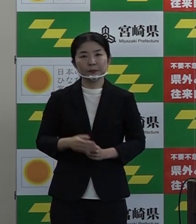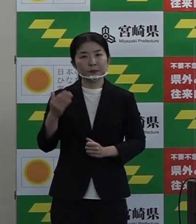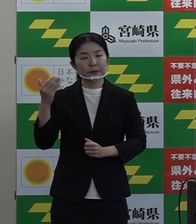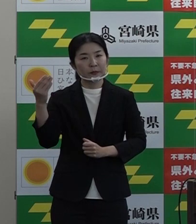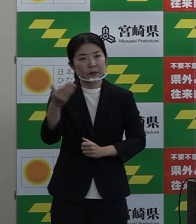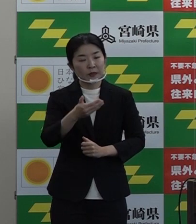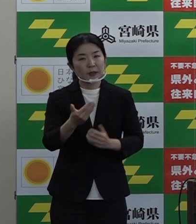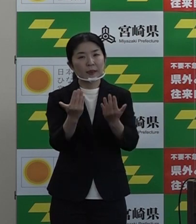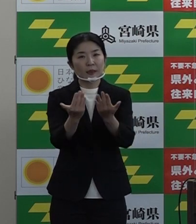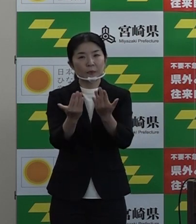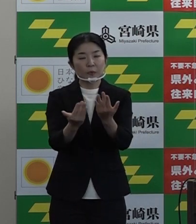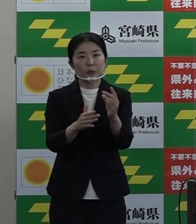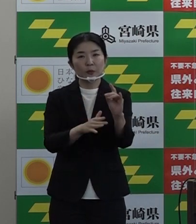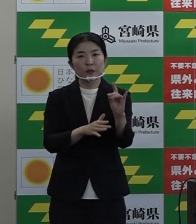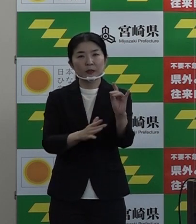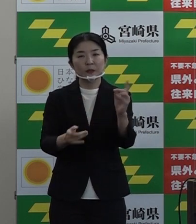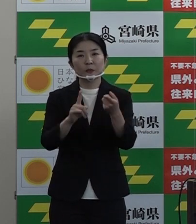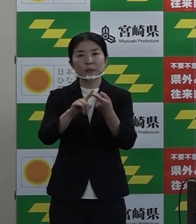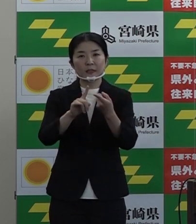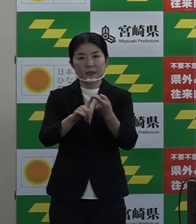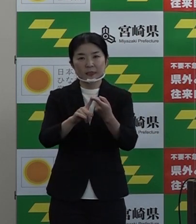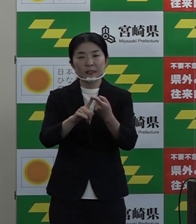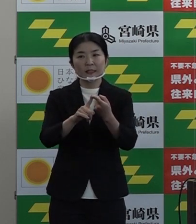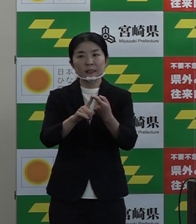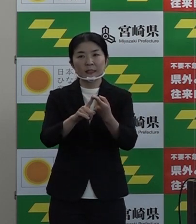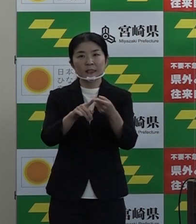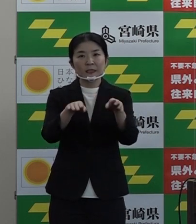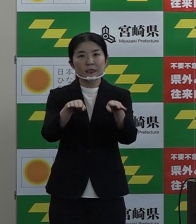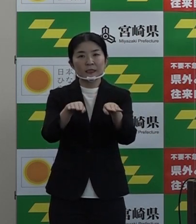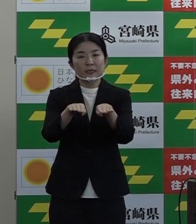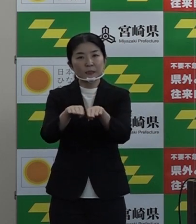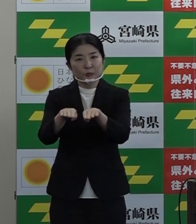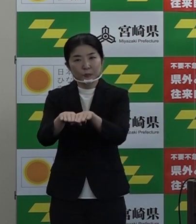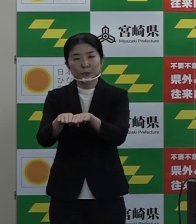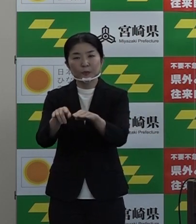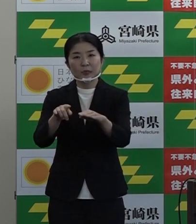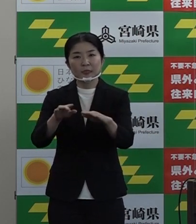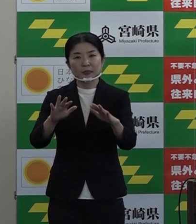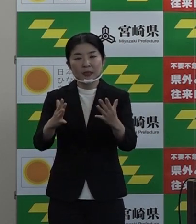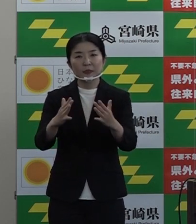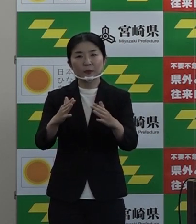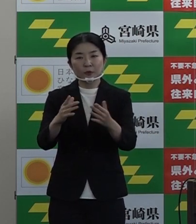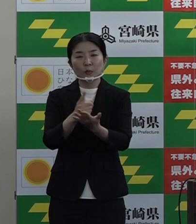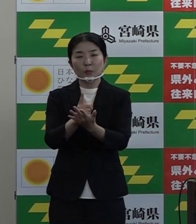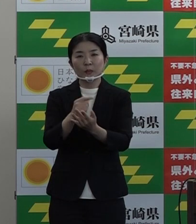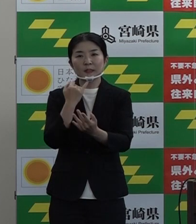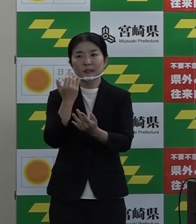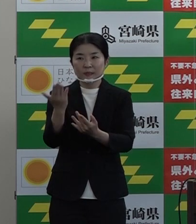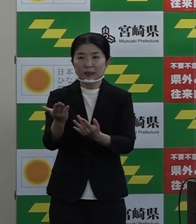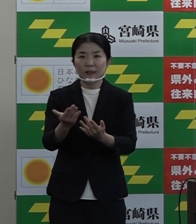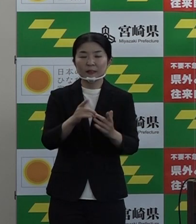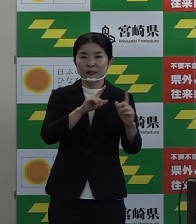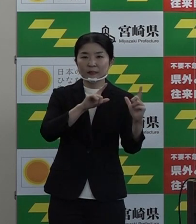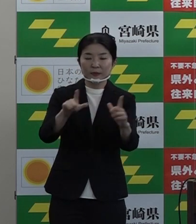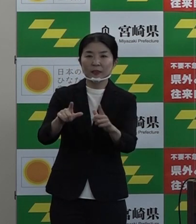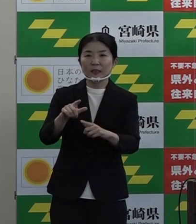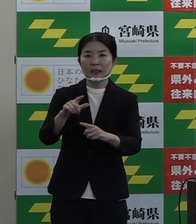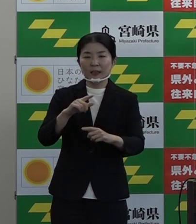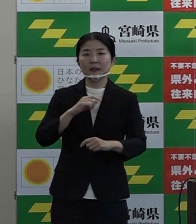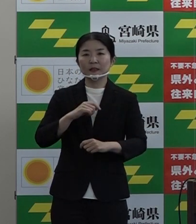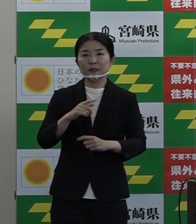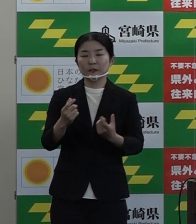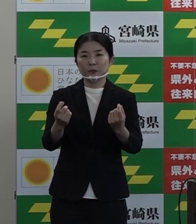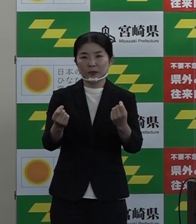学校は基本的に休業をしないというような方針でよろしかったですよね？ はい、 分かりました、ありがとうございます